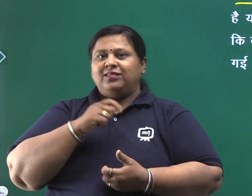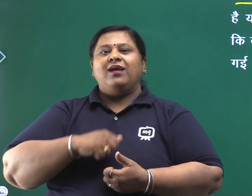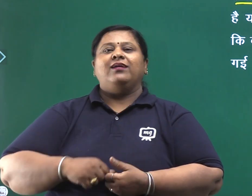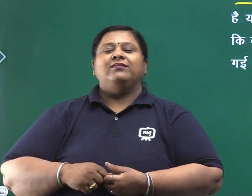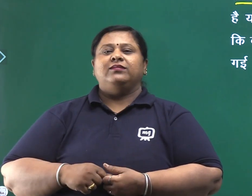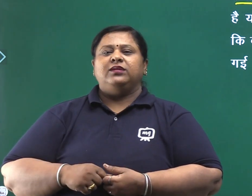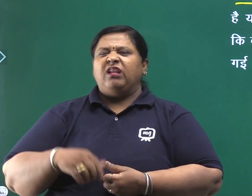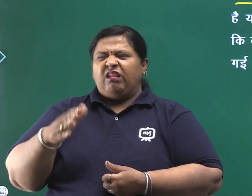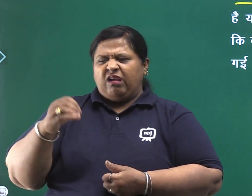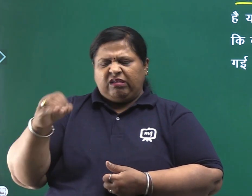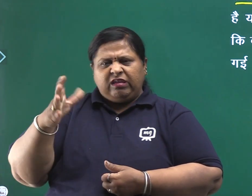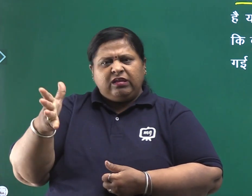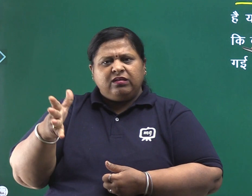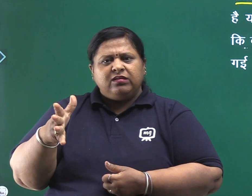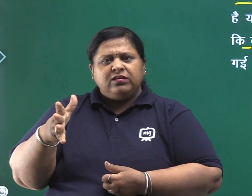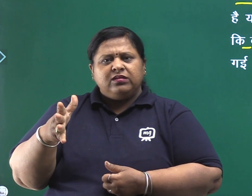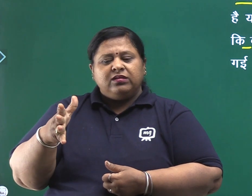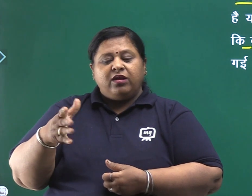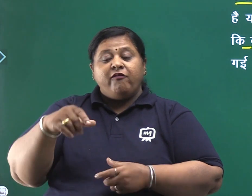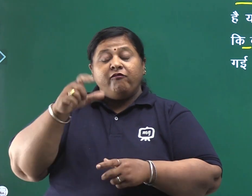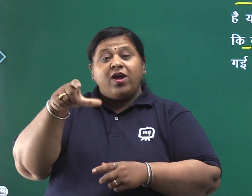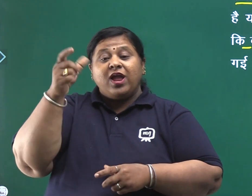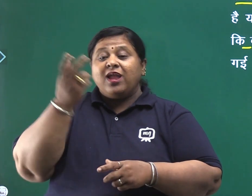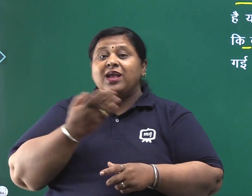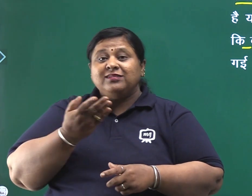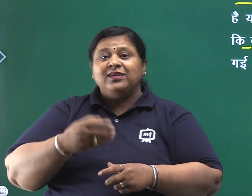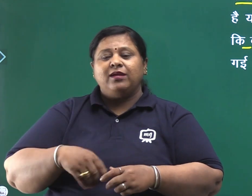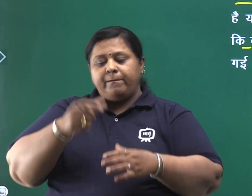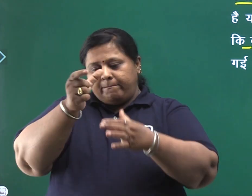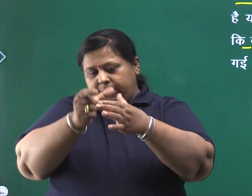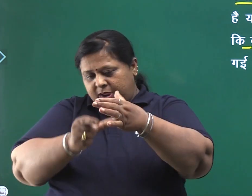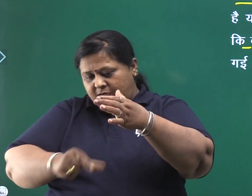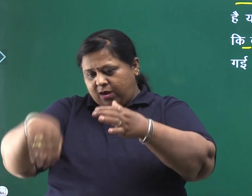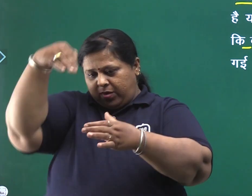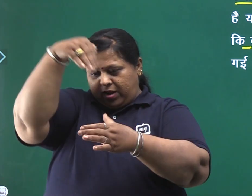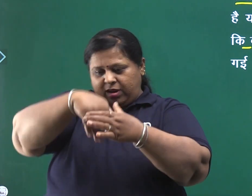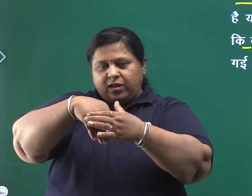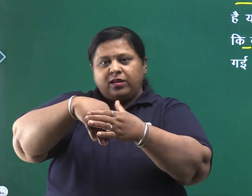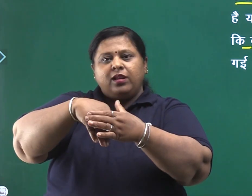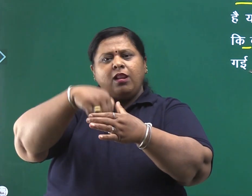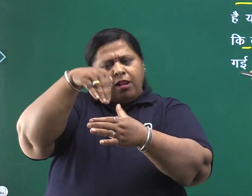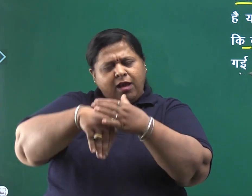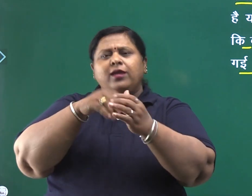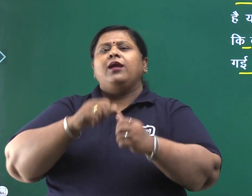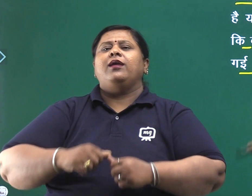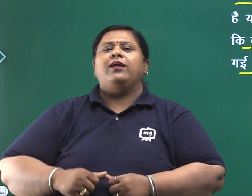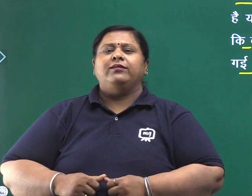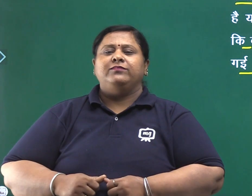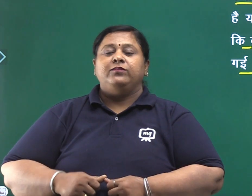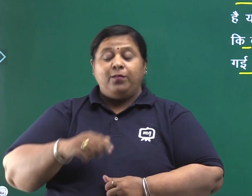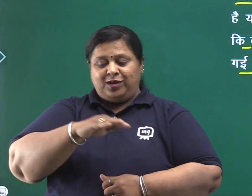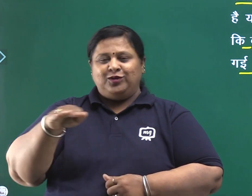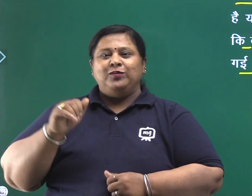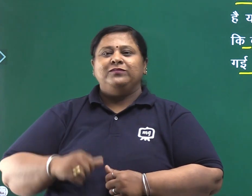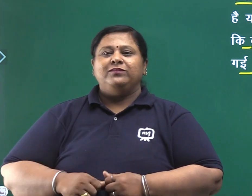है, ना कि वह कैसी म्यान में रखी गई है।